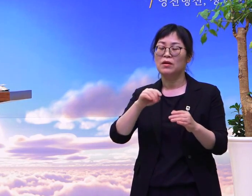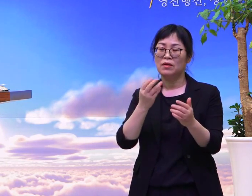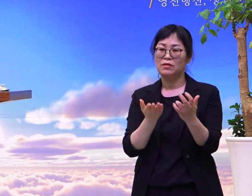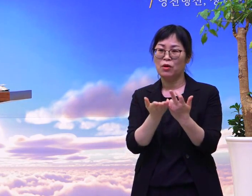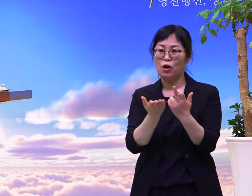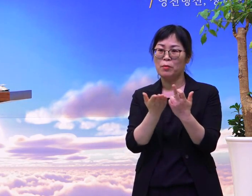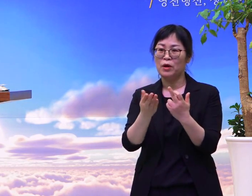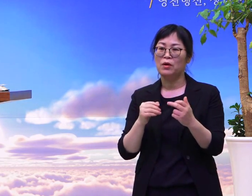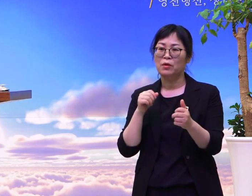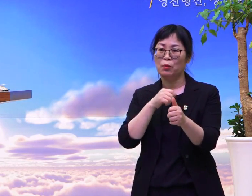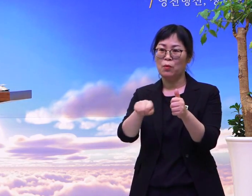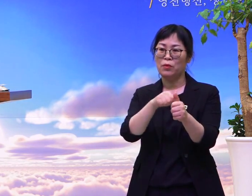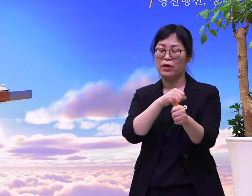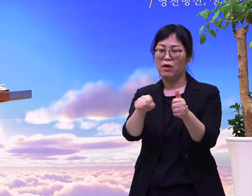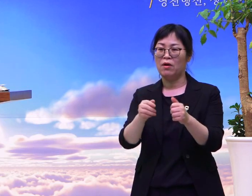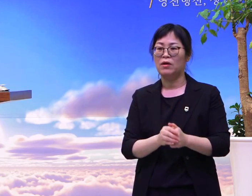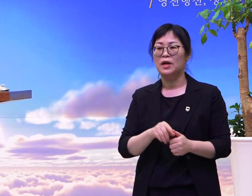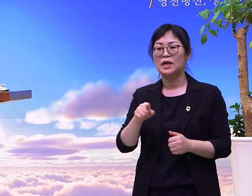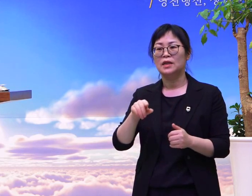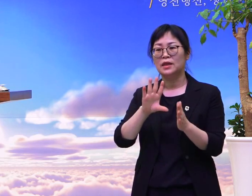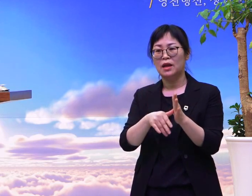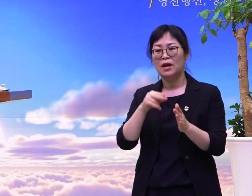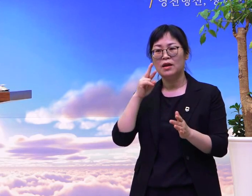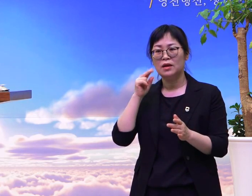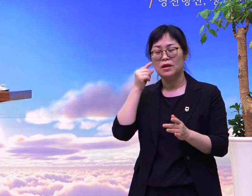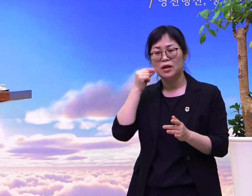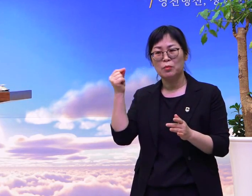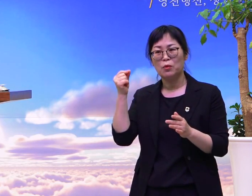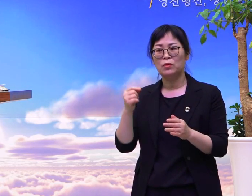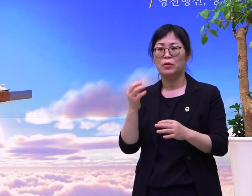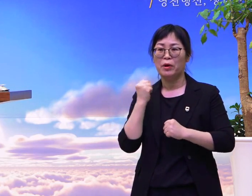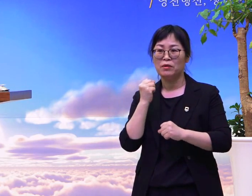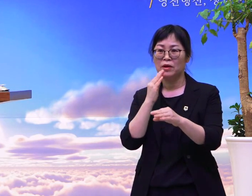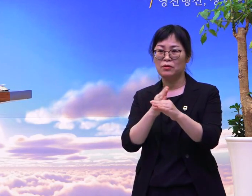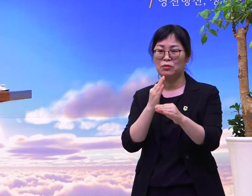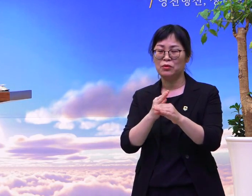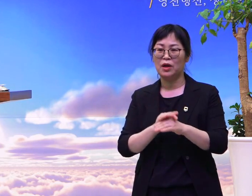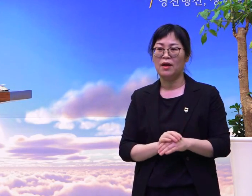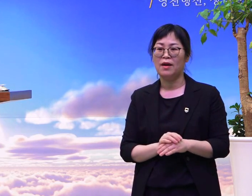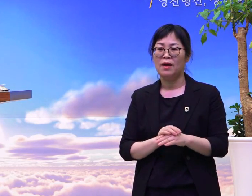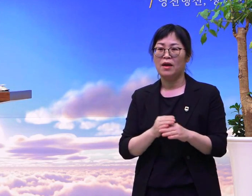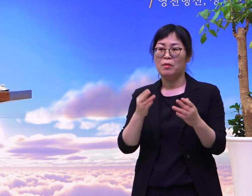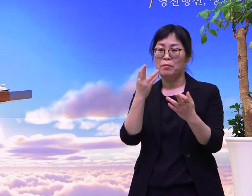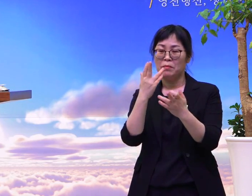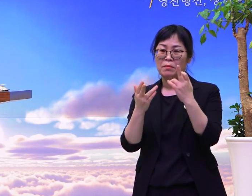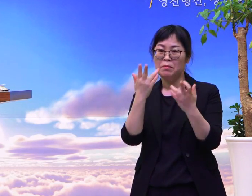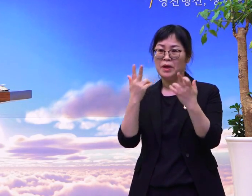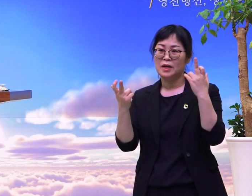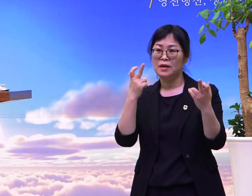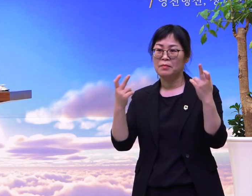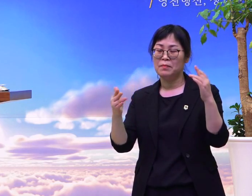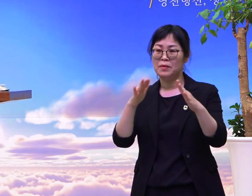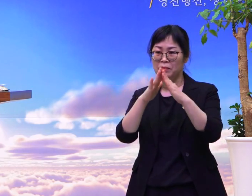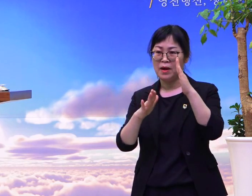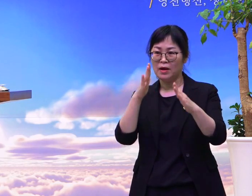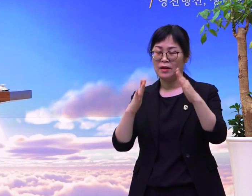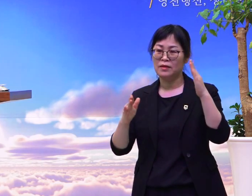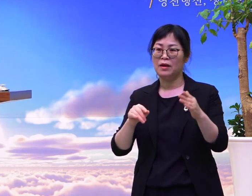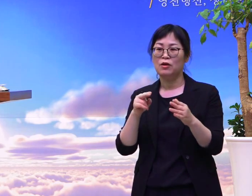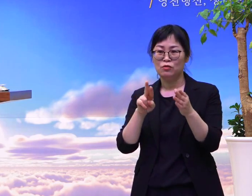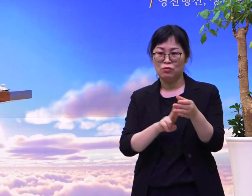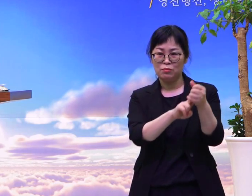이때 일본군 병사 중에 요코이 쇼이치라는 사람이 정글로 숨어 들어갔습니다. 정글로 숨어